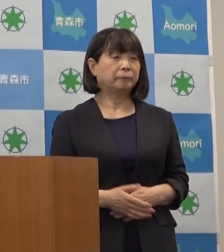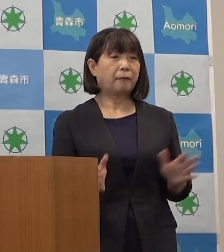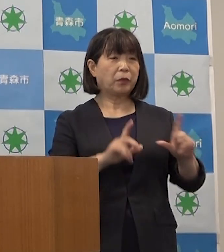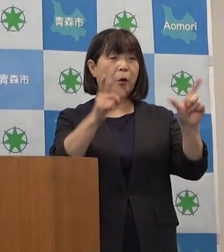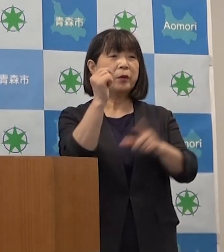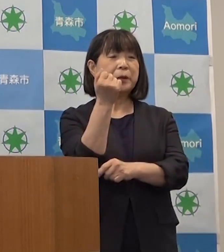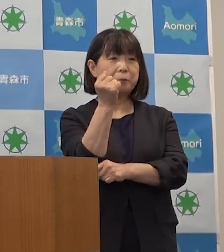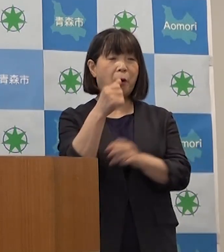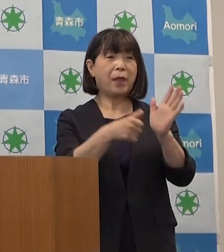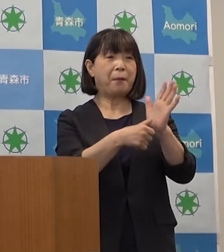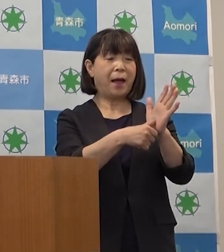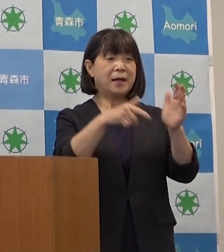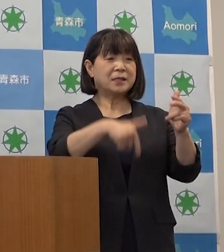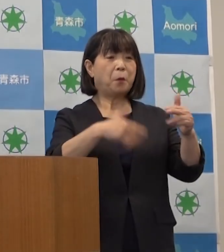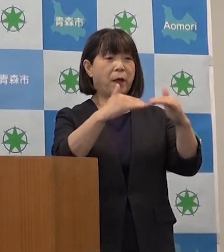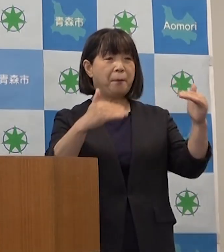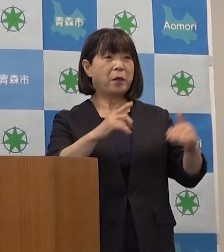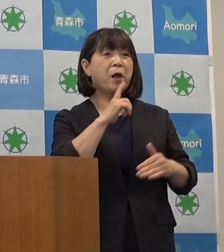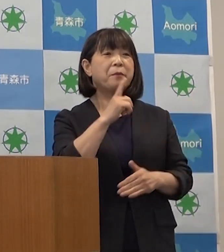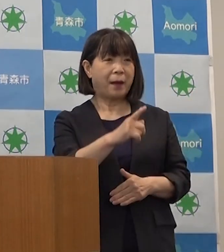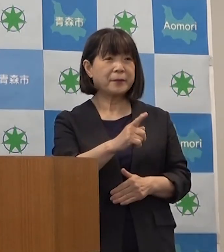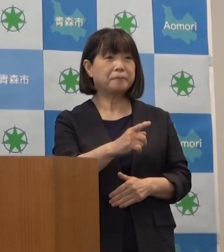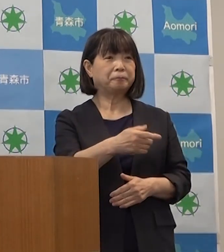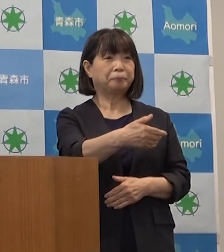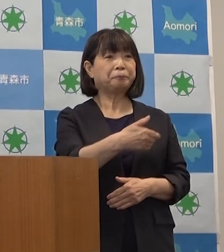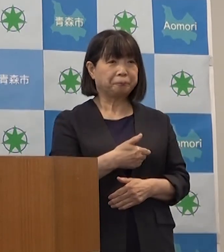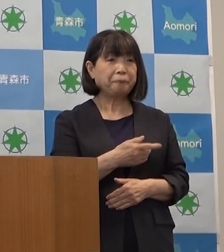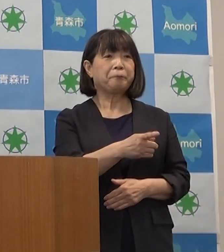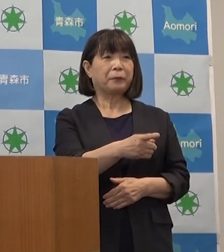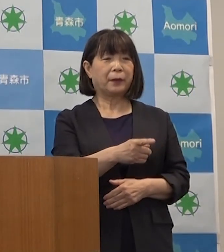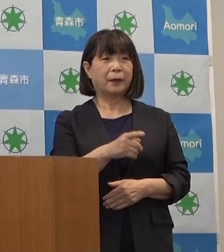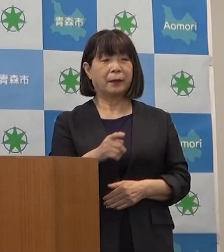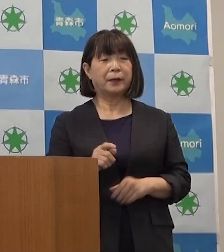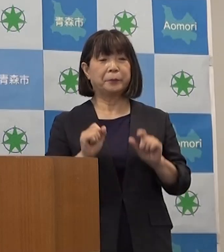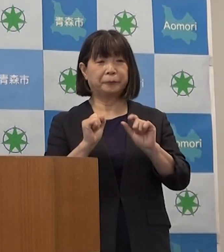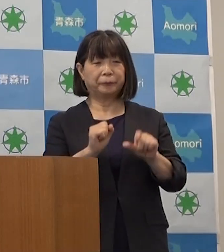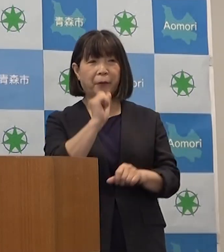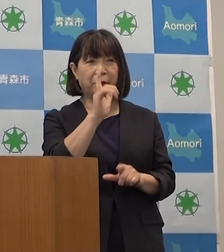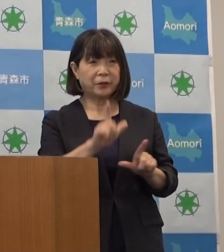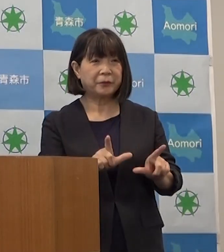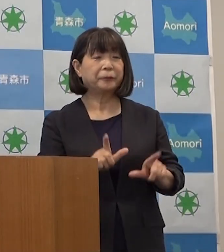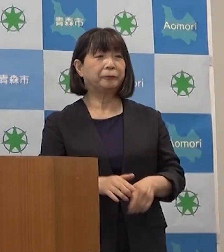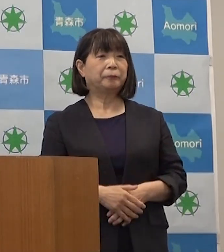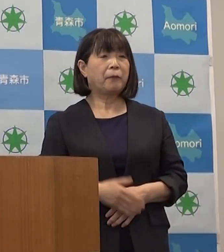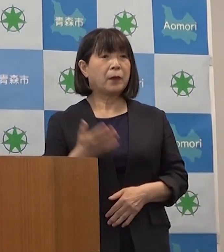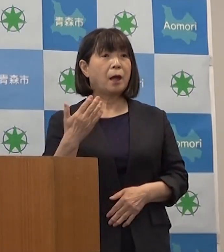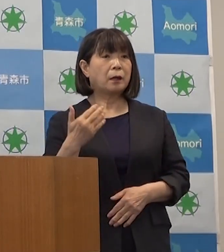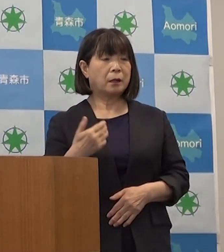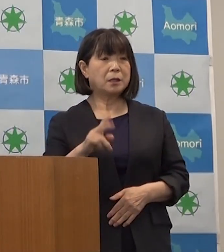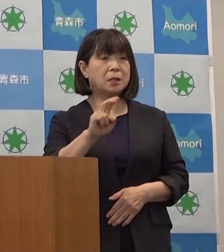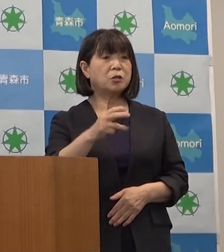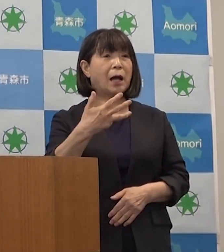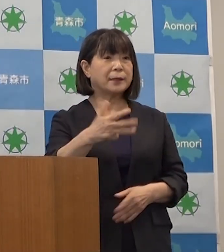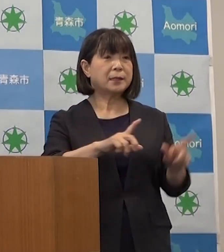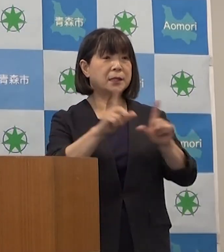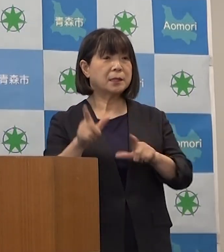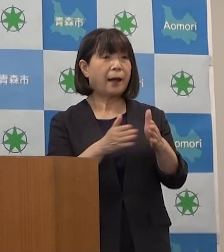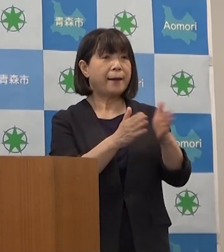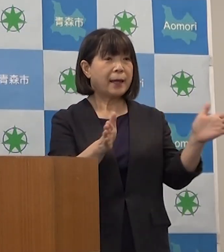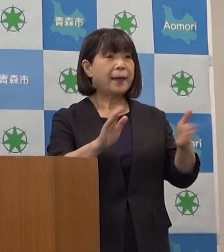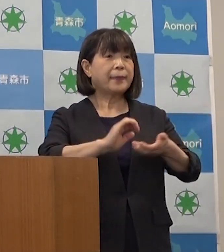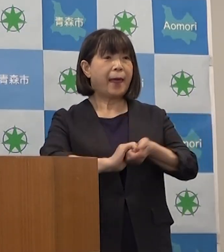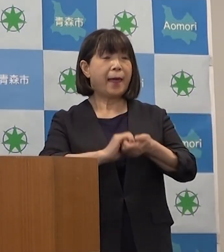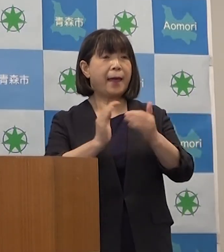東日報下山です。よろしくお願いいたします。と先ほど28日開会の定例会の方に、